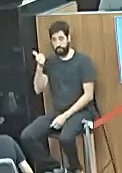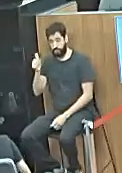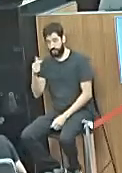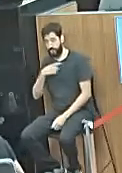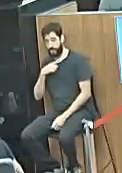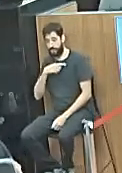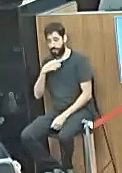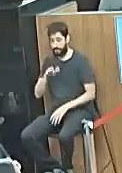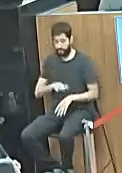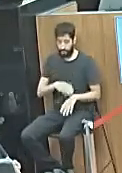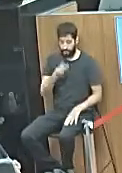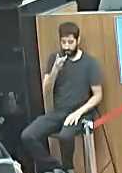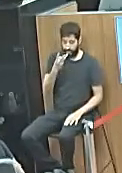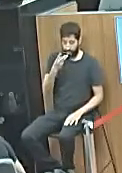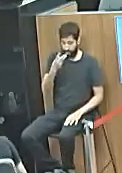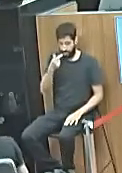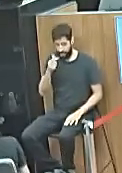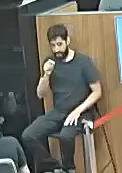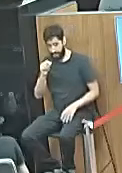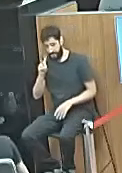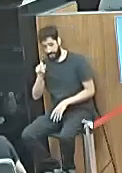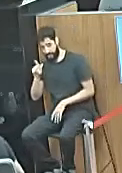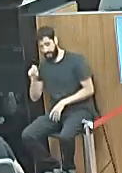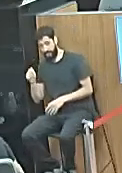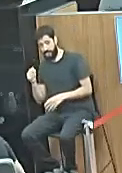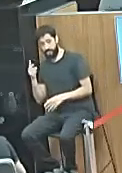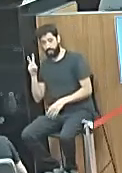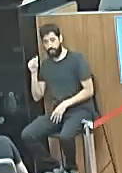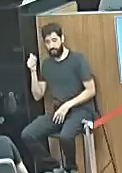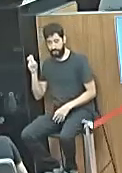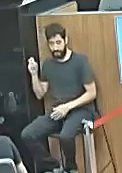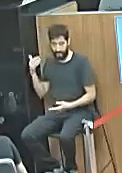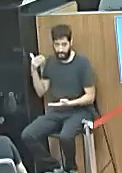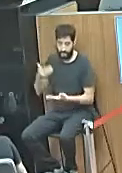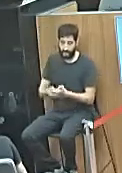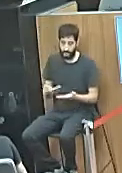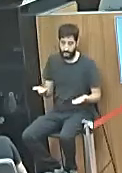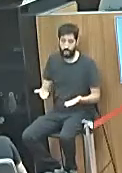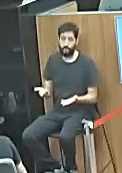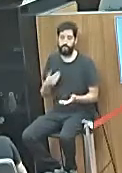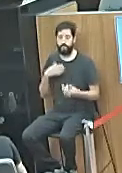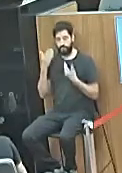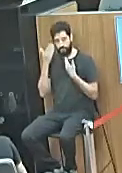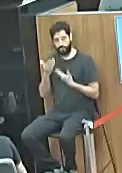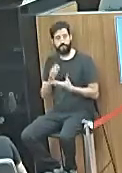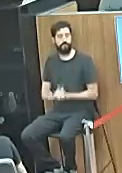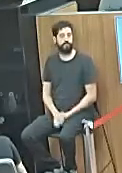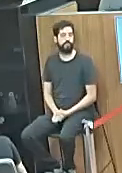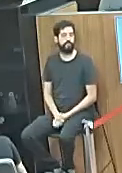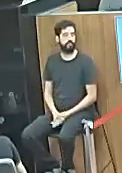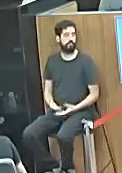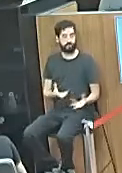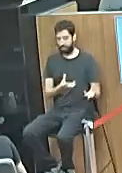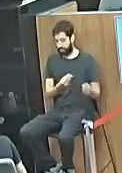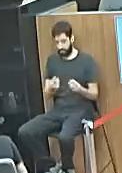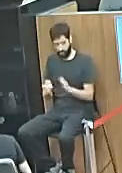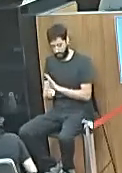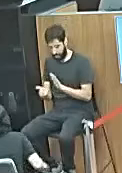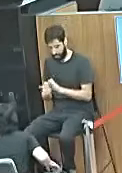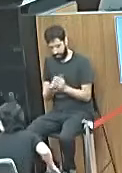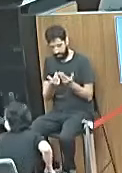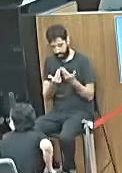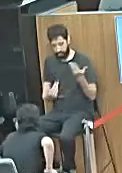mais de 380 placas de 2015 até hoje aposentadorias exonerações obrigada um monte de perguntas aqui